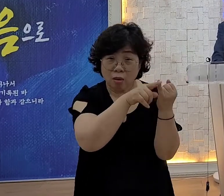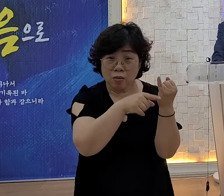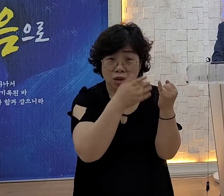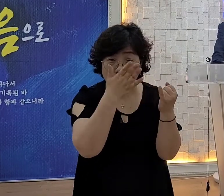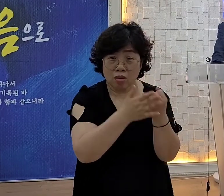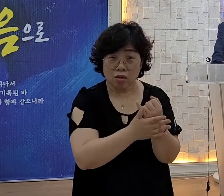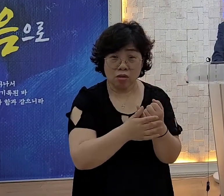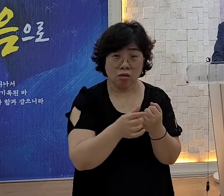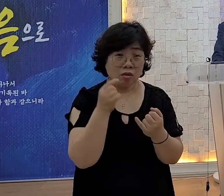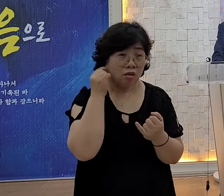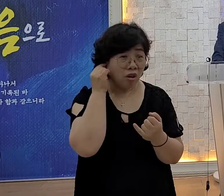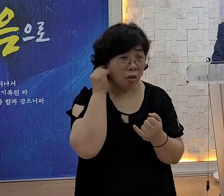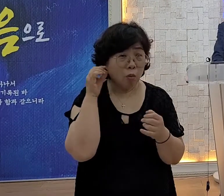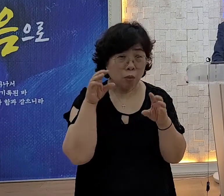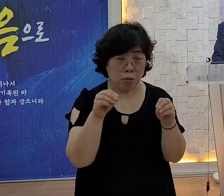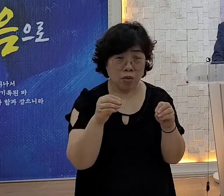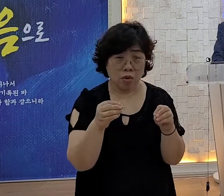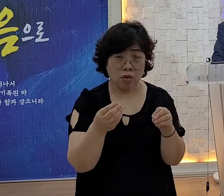말이에요.